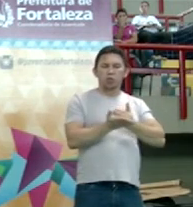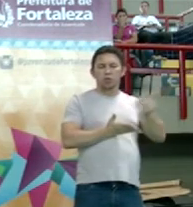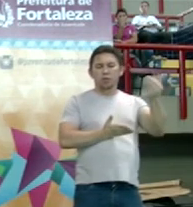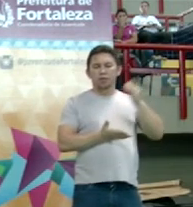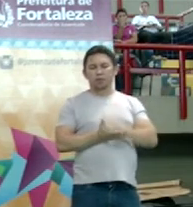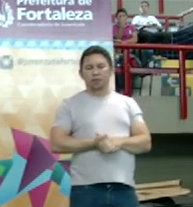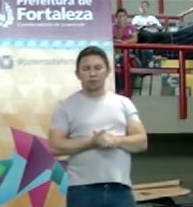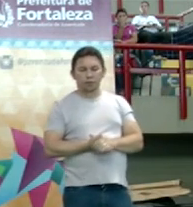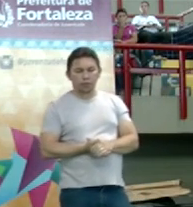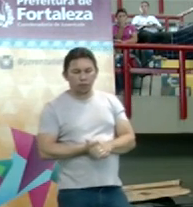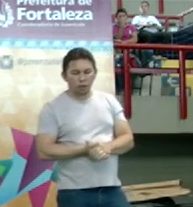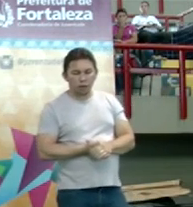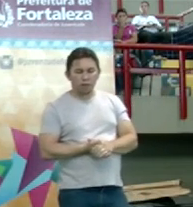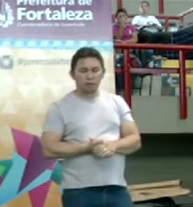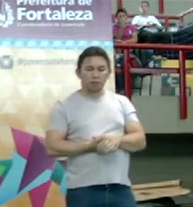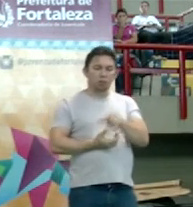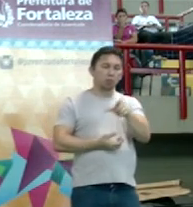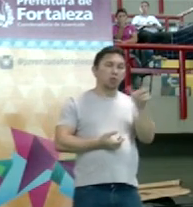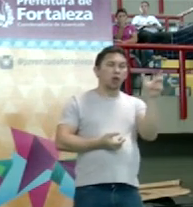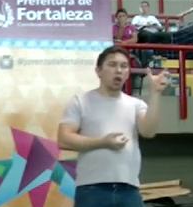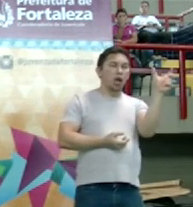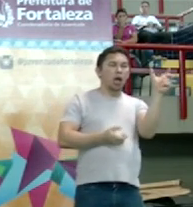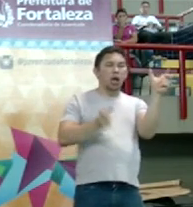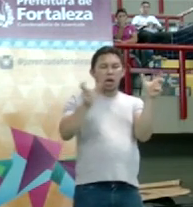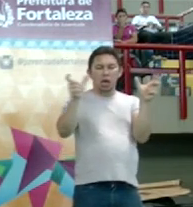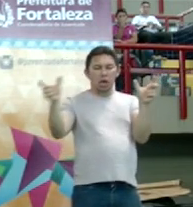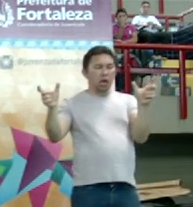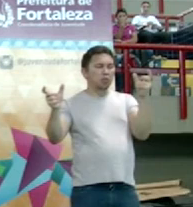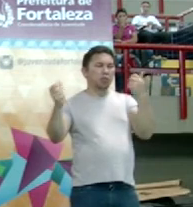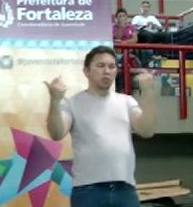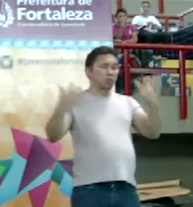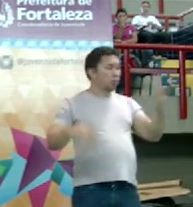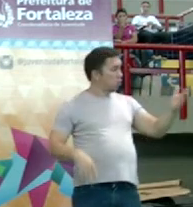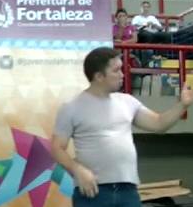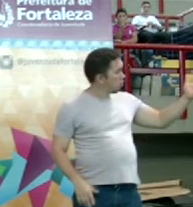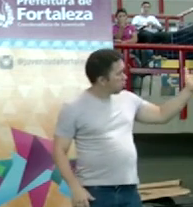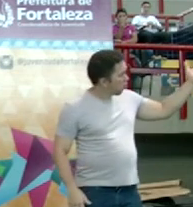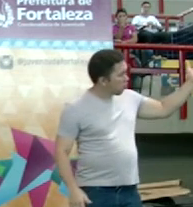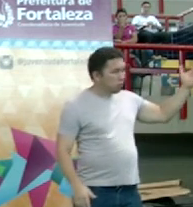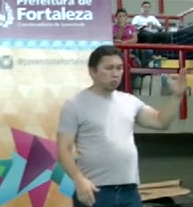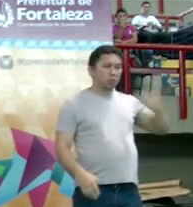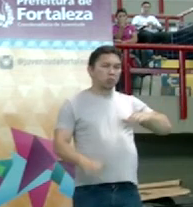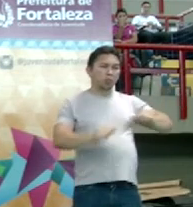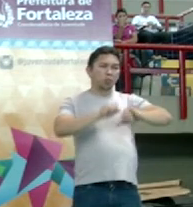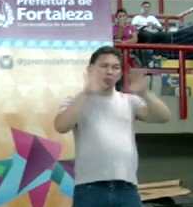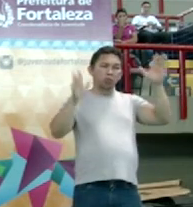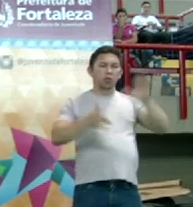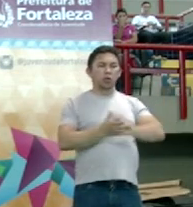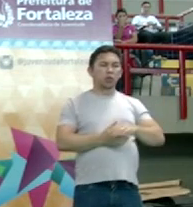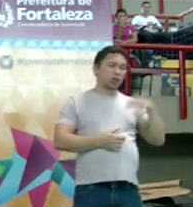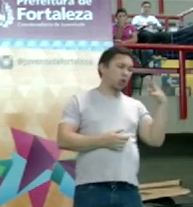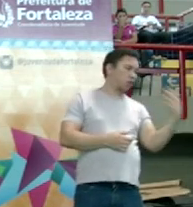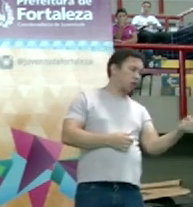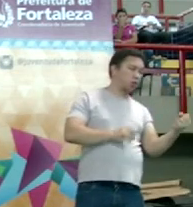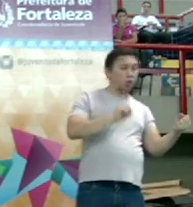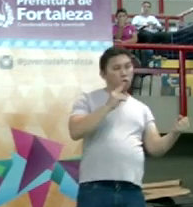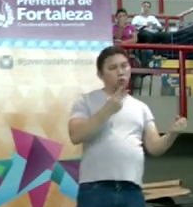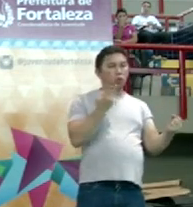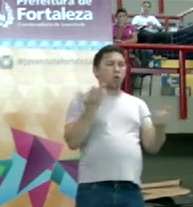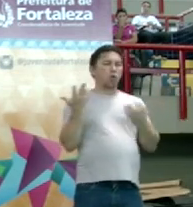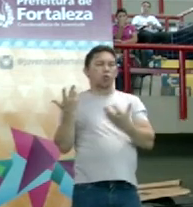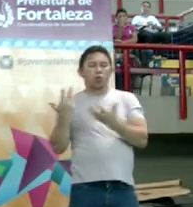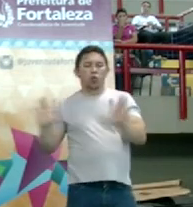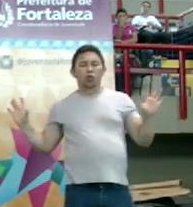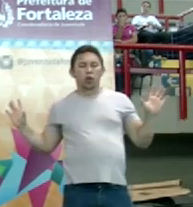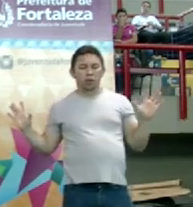começo? Você pode começar com uma dessas passagens, desde que você deixe claro se você é a favor ou se você